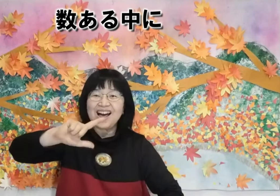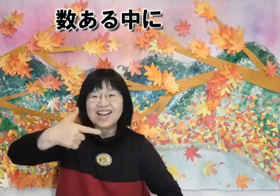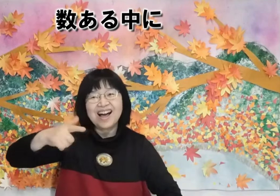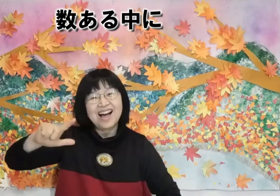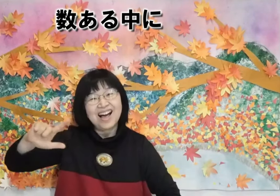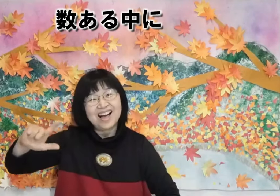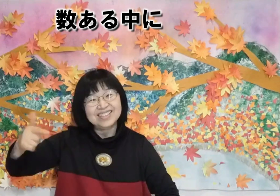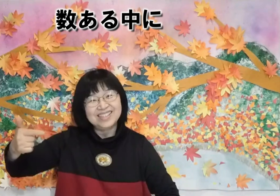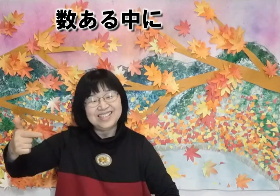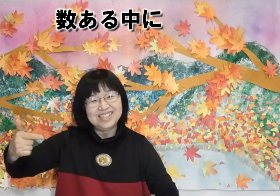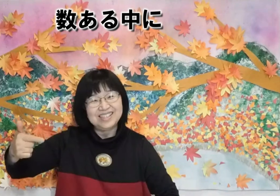中に、